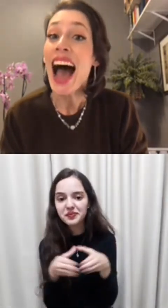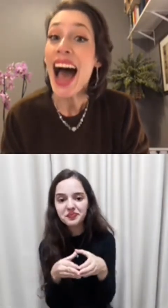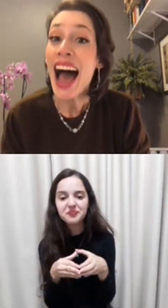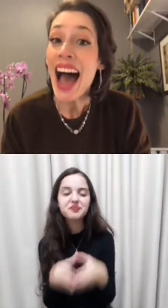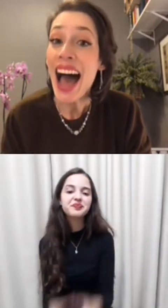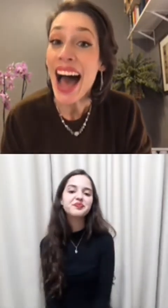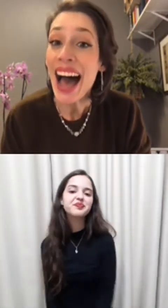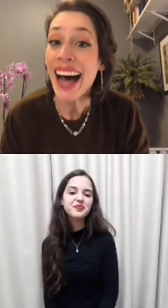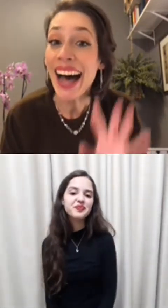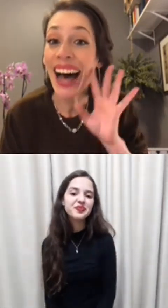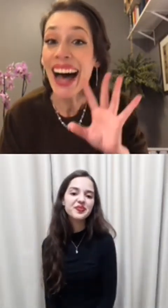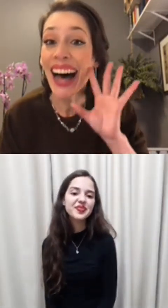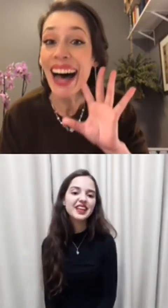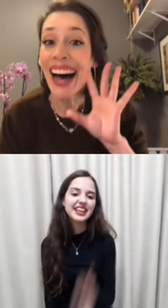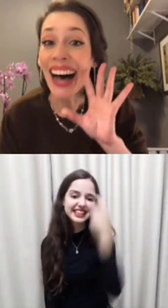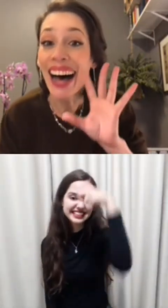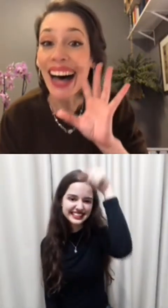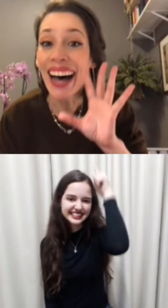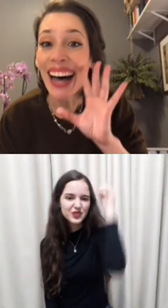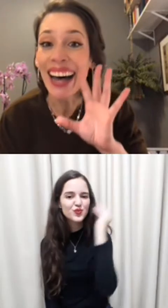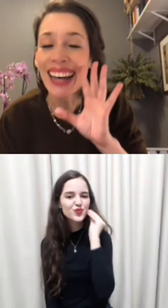turma.